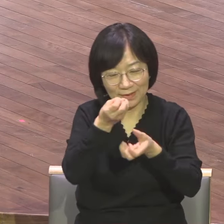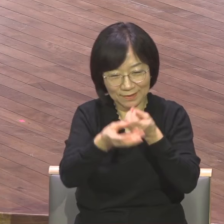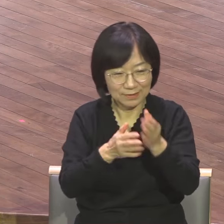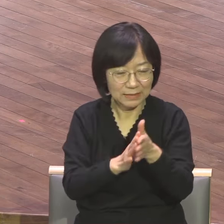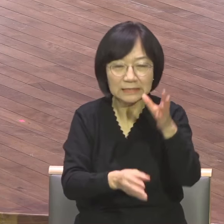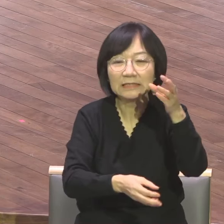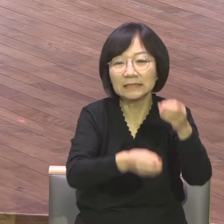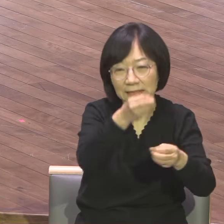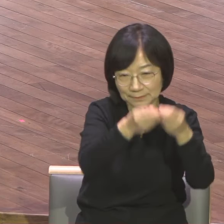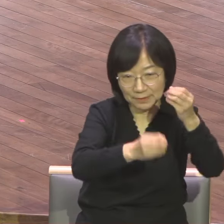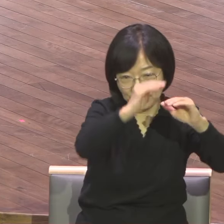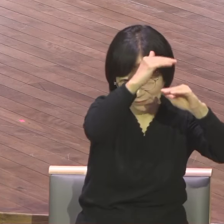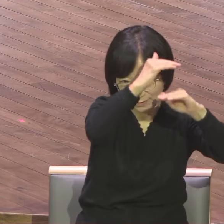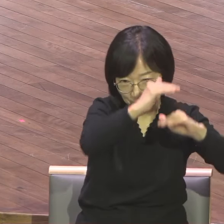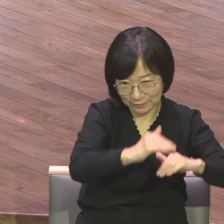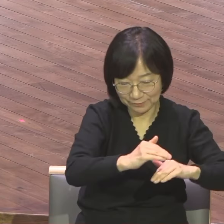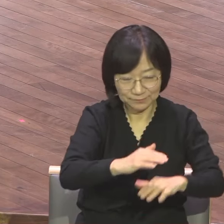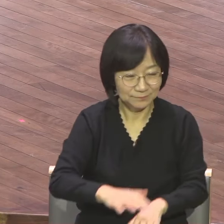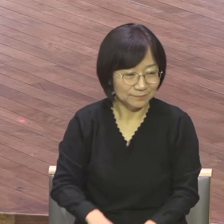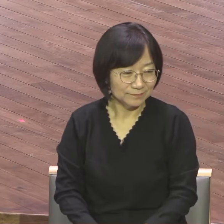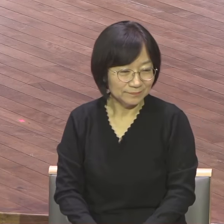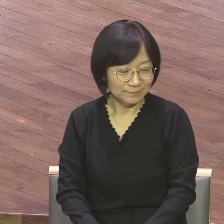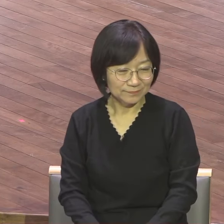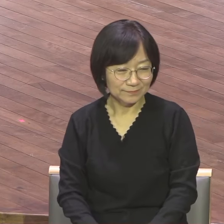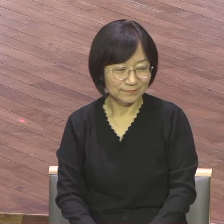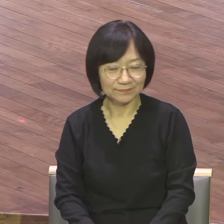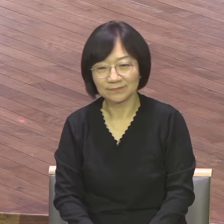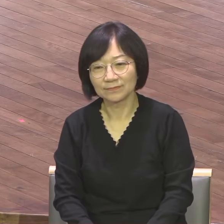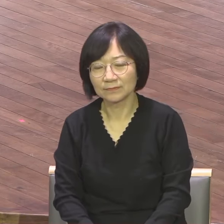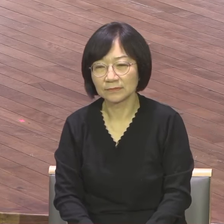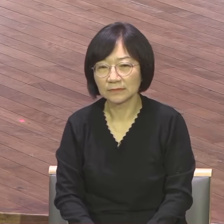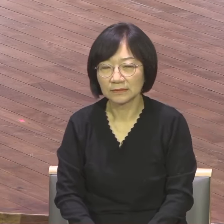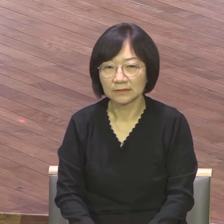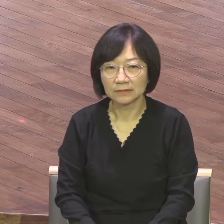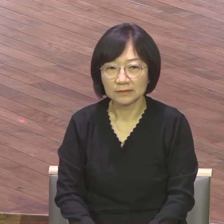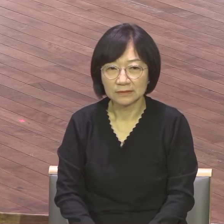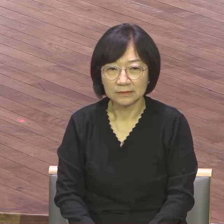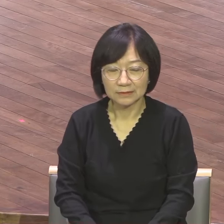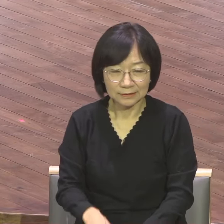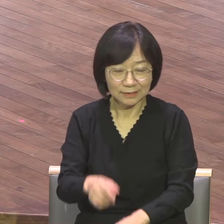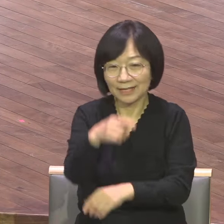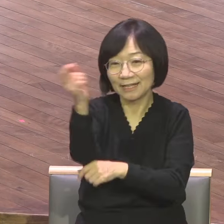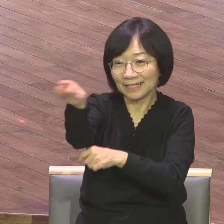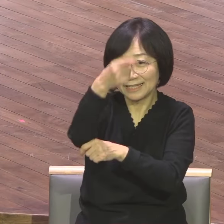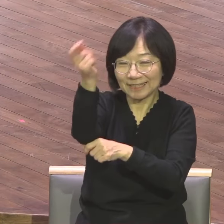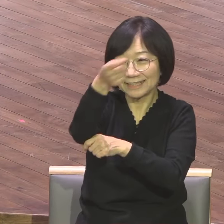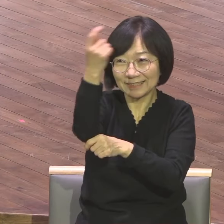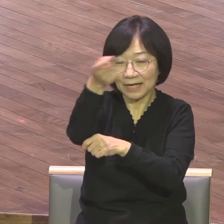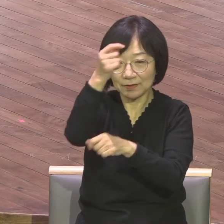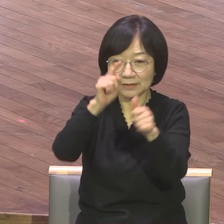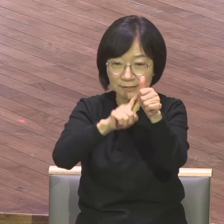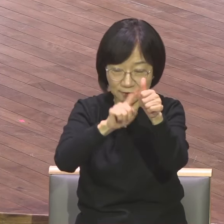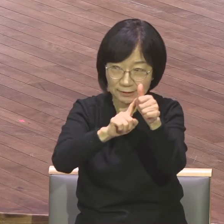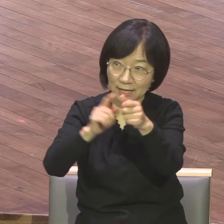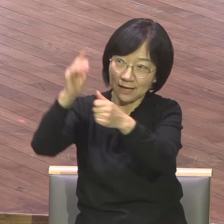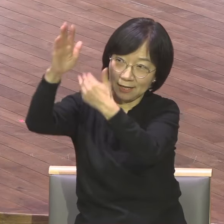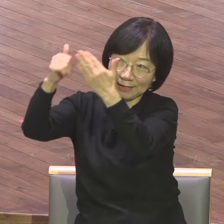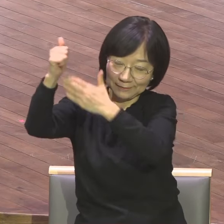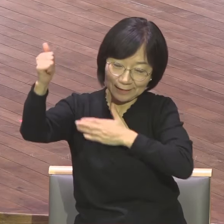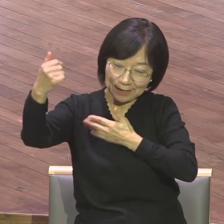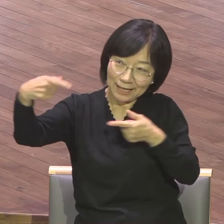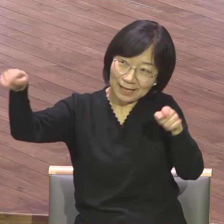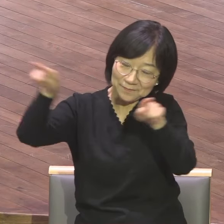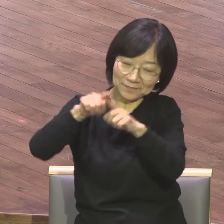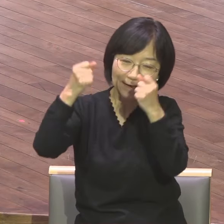고백. 이 신앙생활이요, 이 다윗처럼요, 하나님 나와 함께 하신다. 이거 하나만 믿으면, 하나님